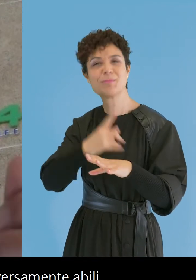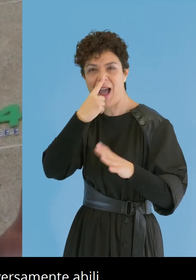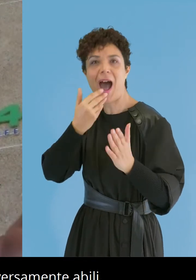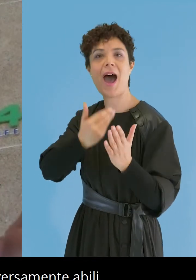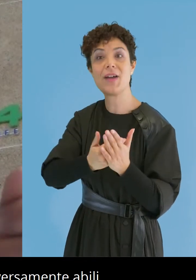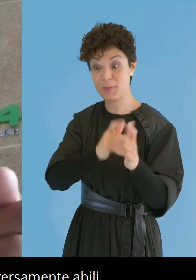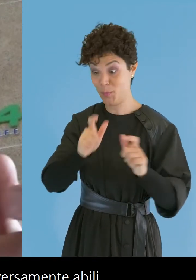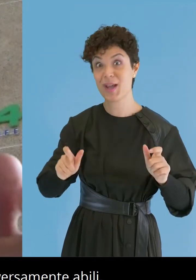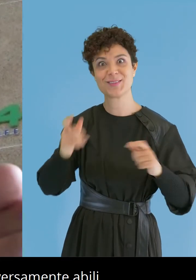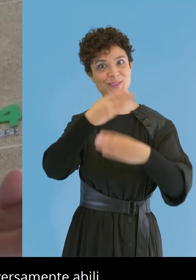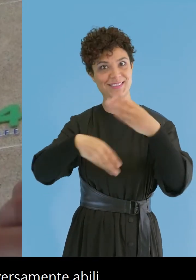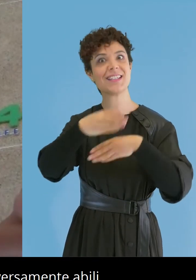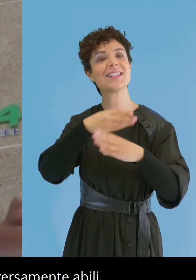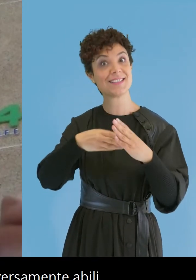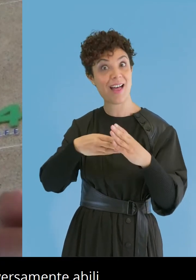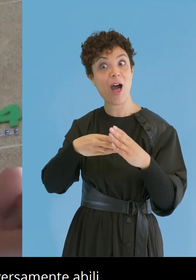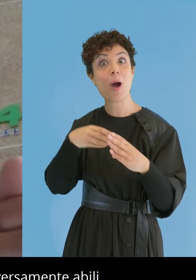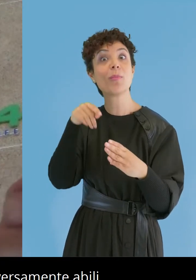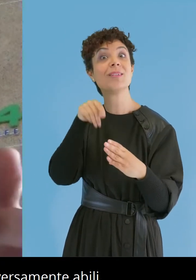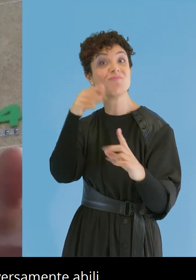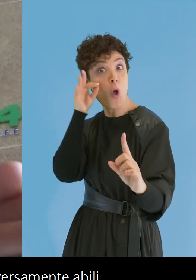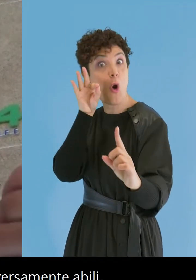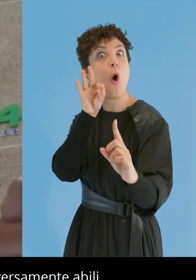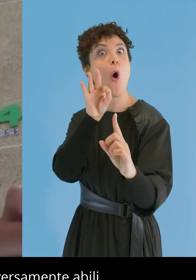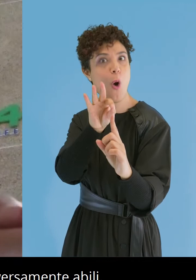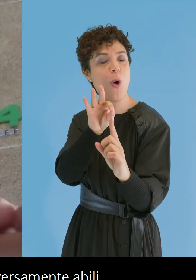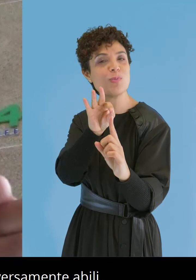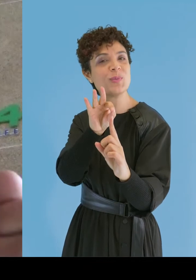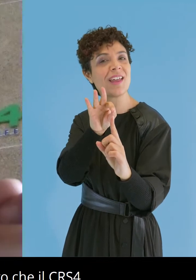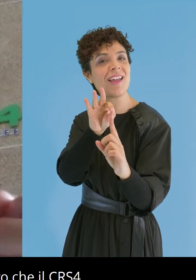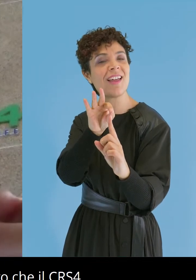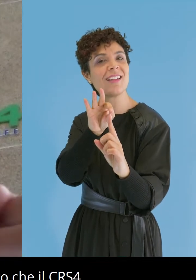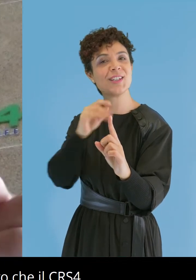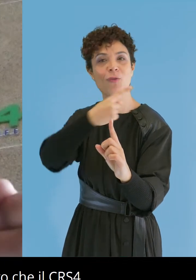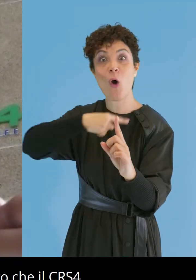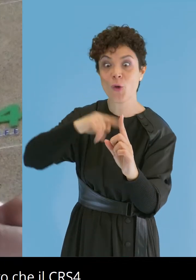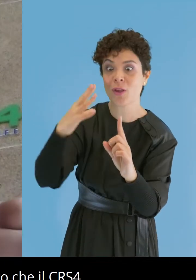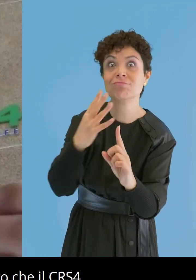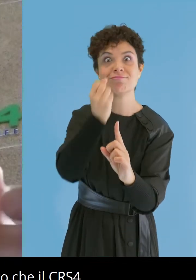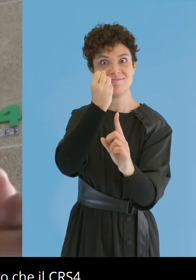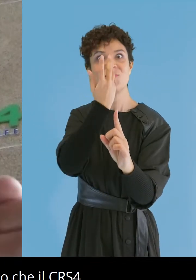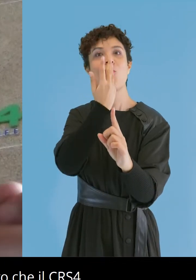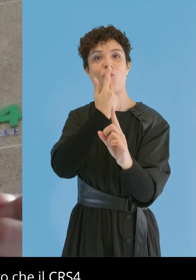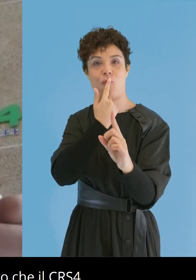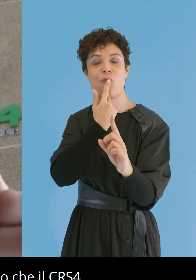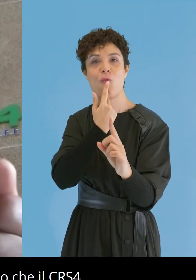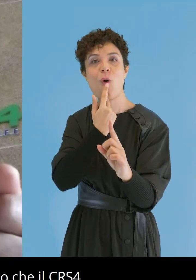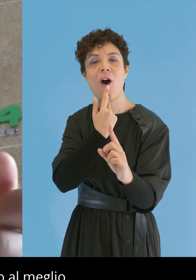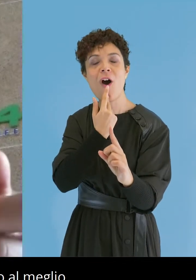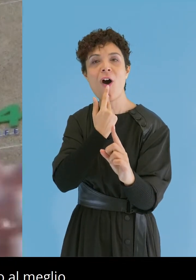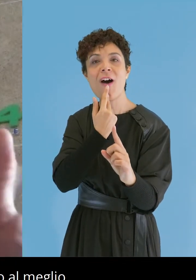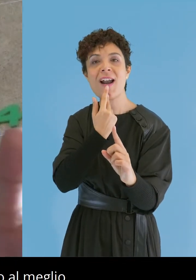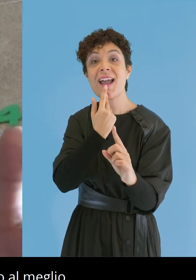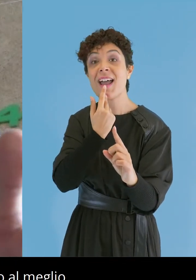alla accessibilità di persone diversamente abili. Ovviamente questo è un obiettivo che